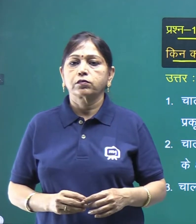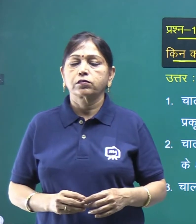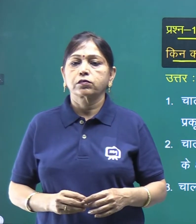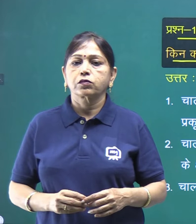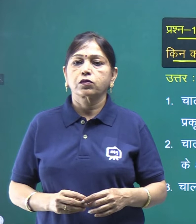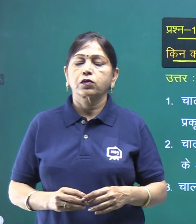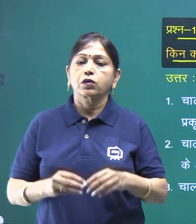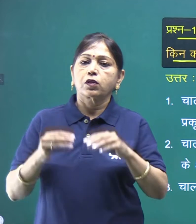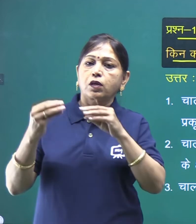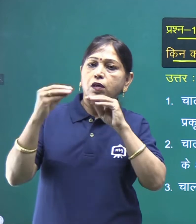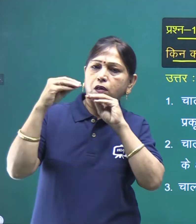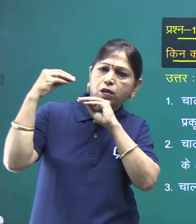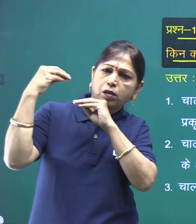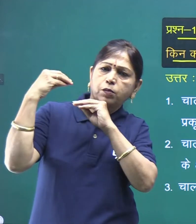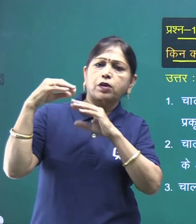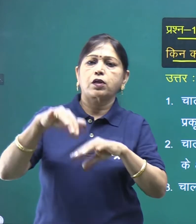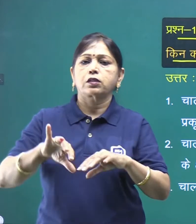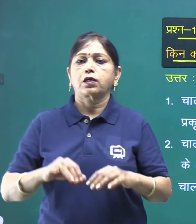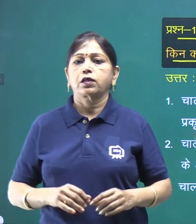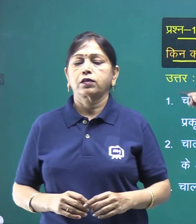निर्भर करता है?